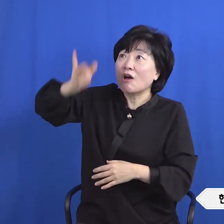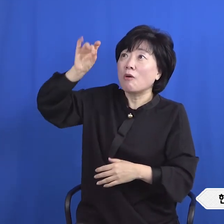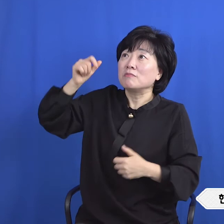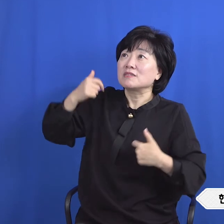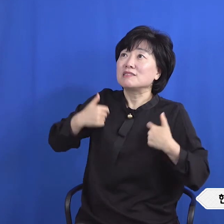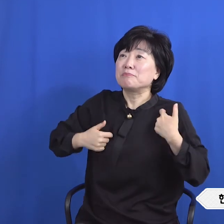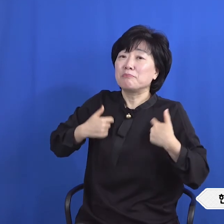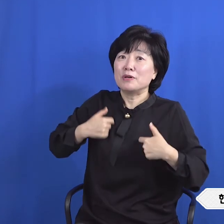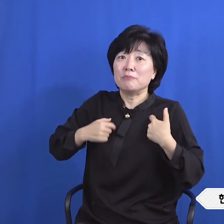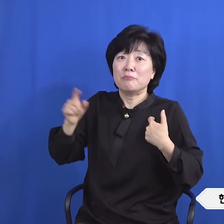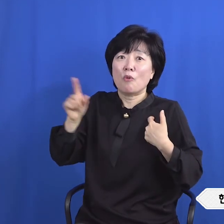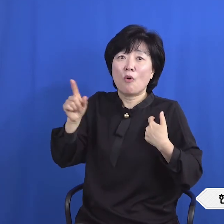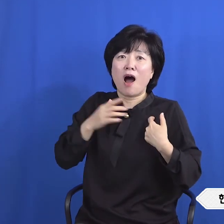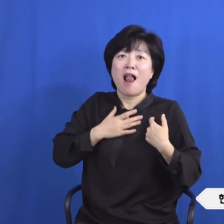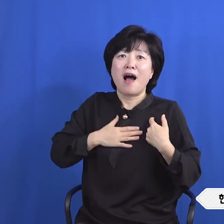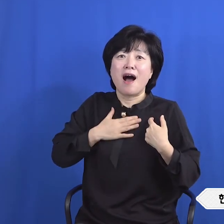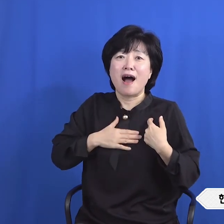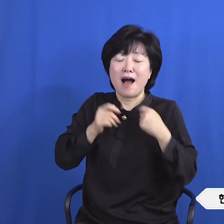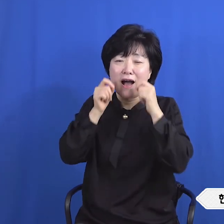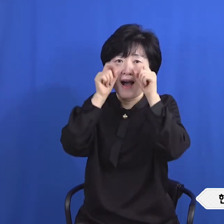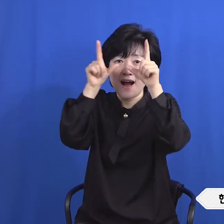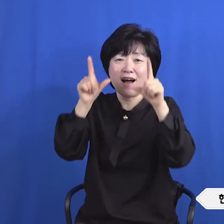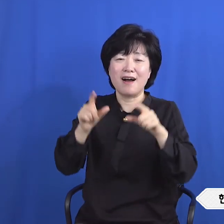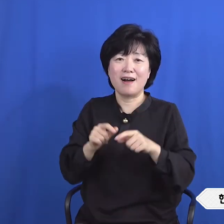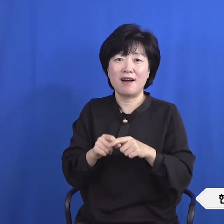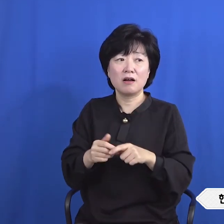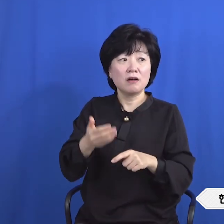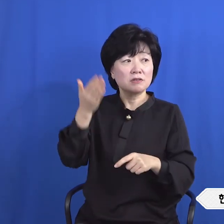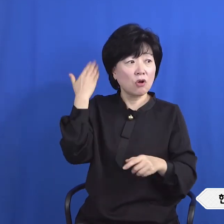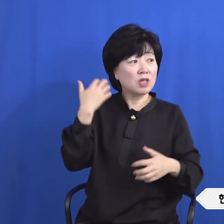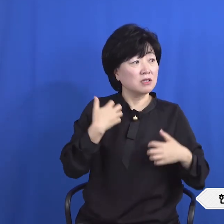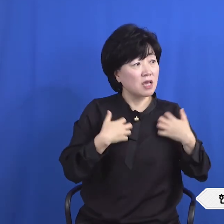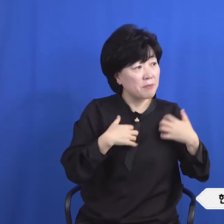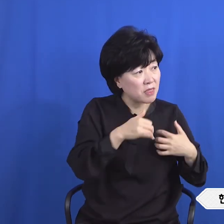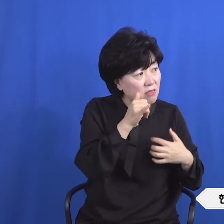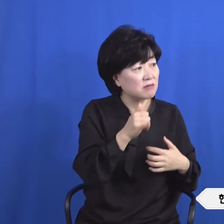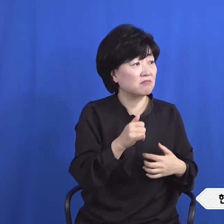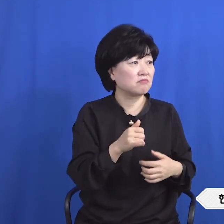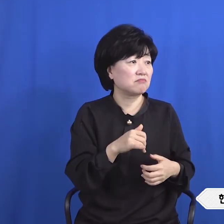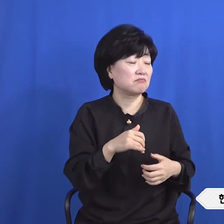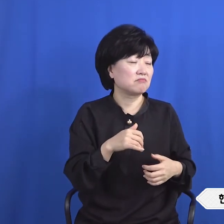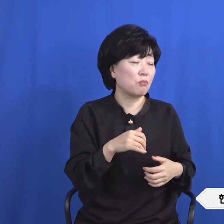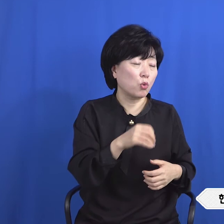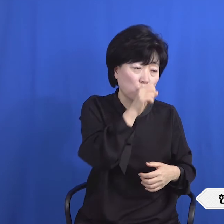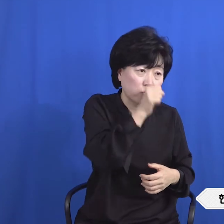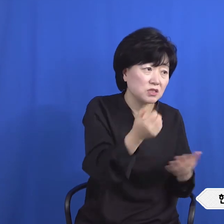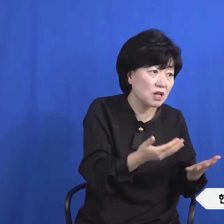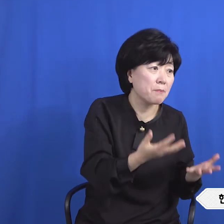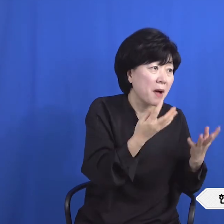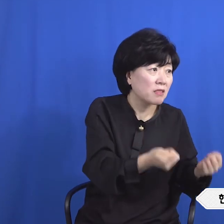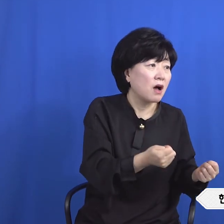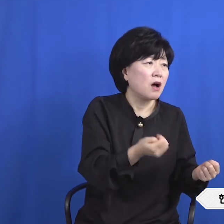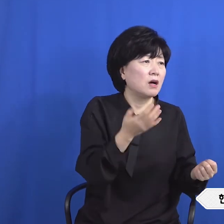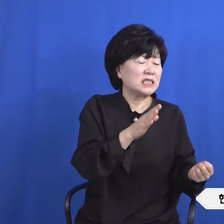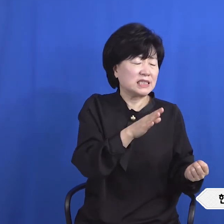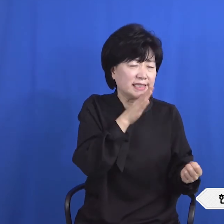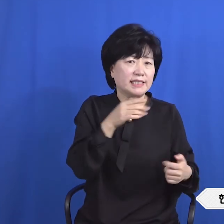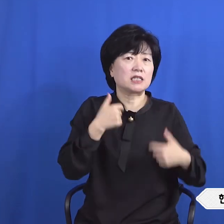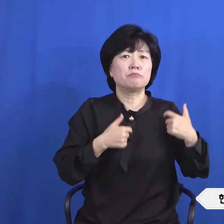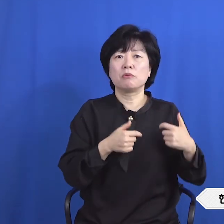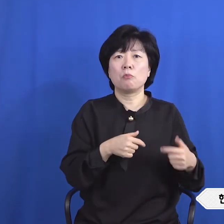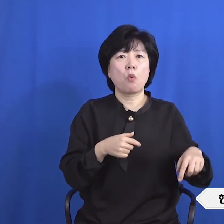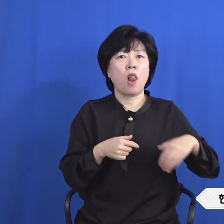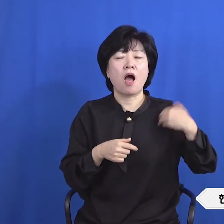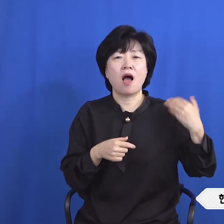기쁨이 무엇인지 알게 되었어요. 그동안 즐거운 일도 많았고 좋은 일도 많았지만 진짜 기쁨이 무엇인지는 몰랐던 것